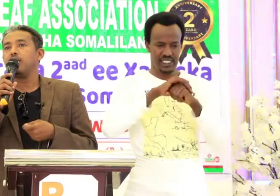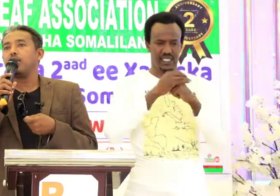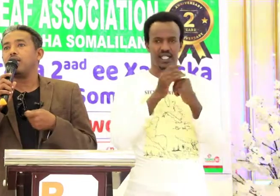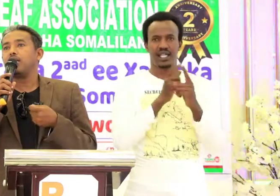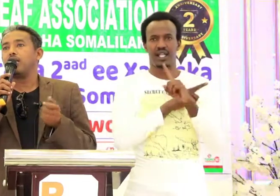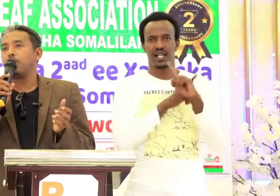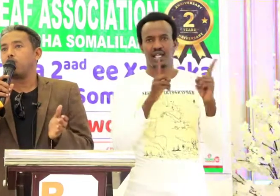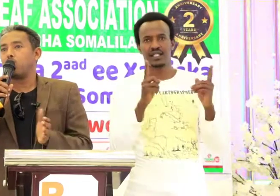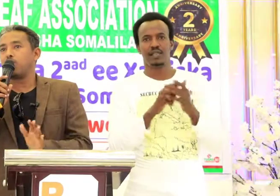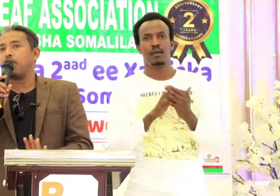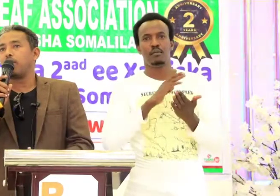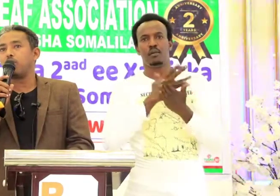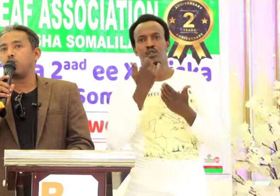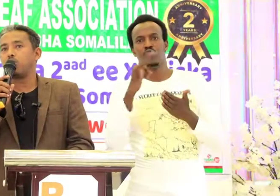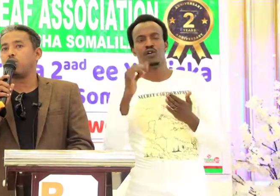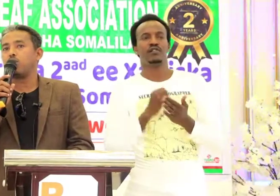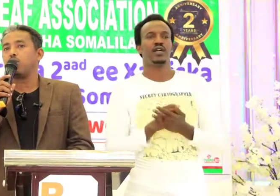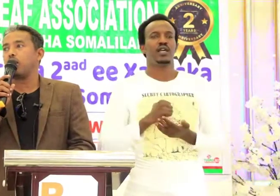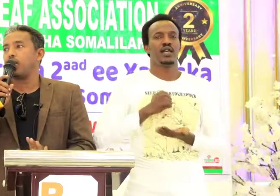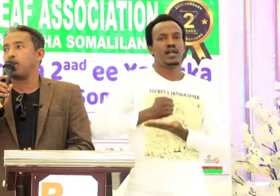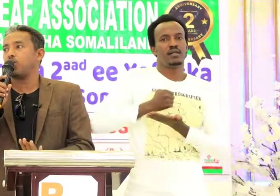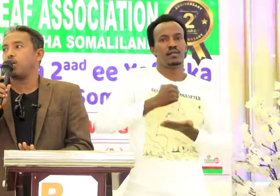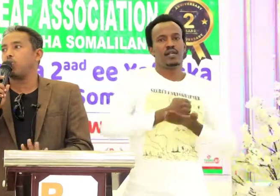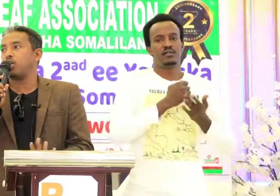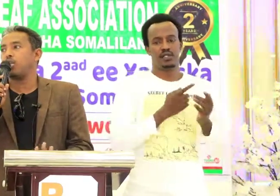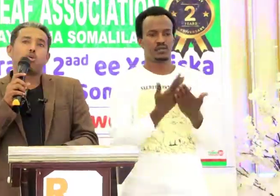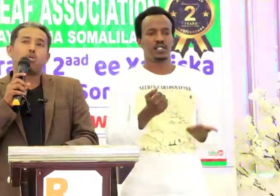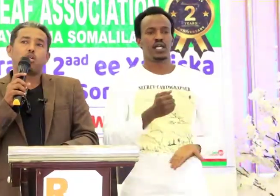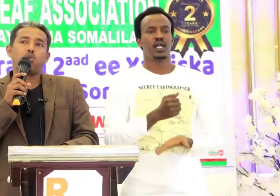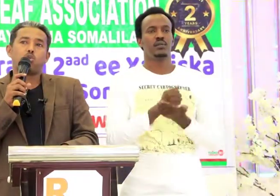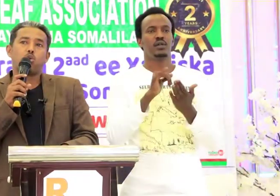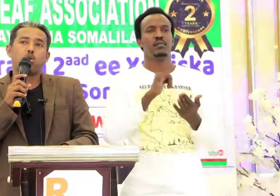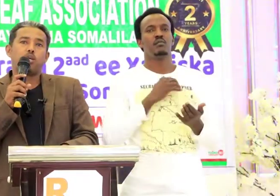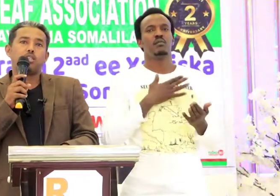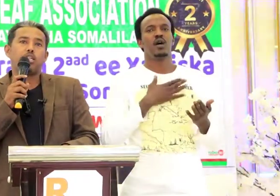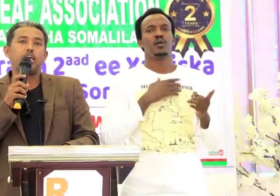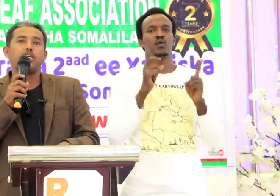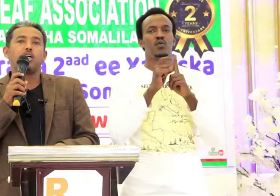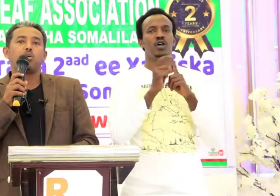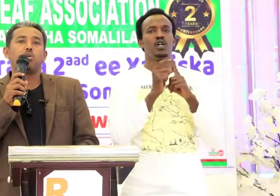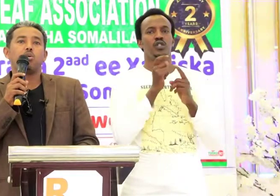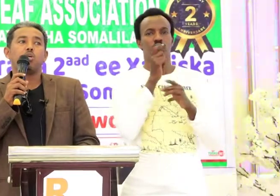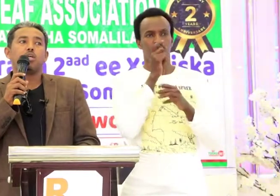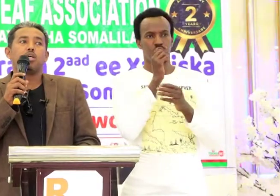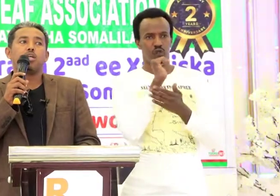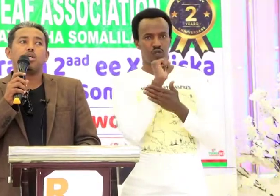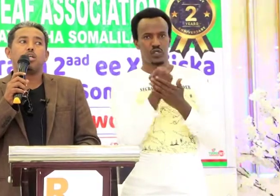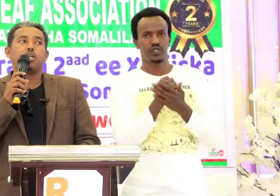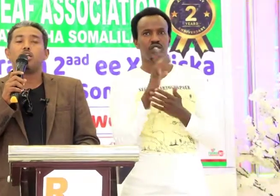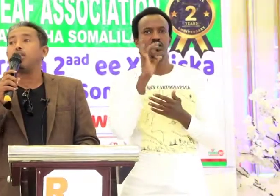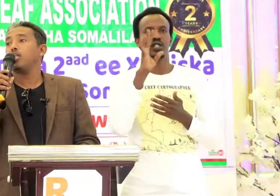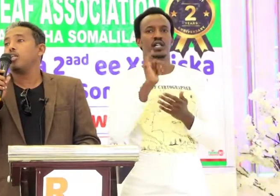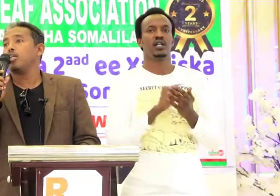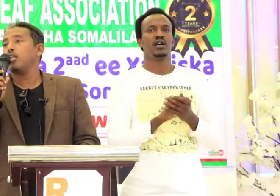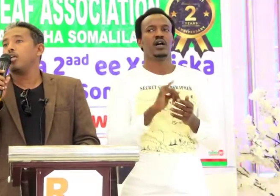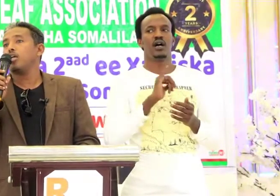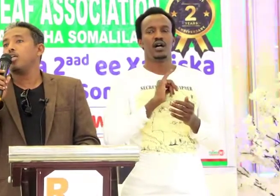laakiin dhinacyo badan oo taageeray bay jirta oo runtii in halkan laga sheega mudan. Anu hadalkii waxaan kusoo koobayaa haddii Ilaahay yidhaahdo